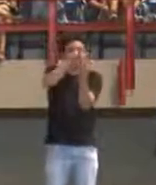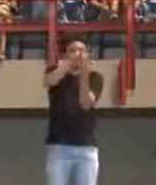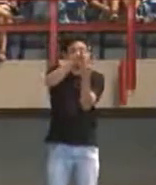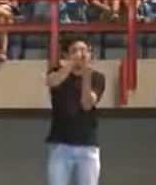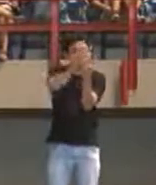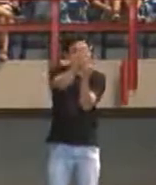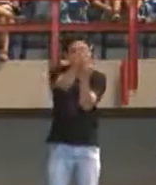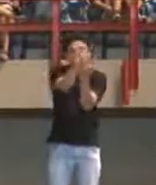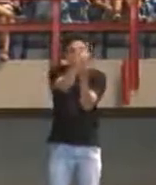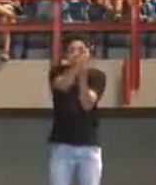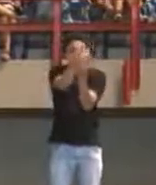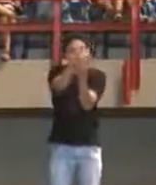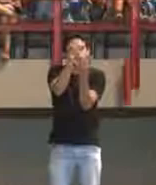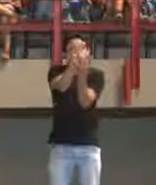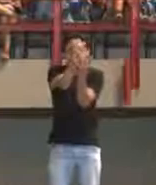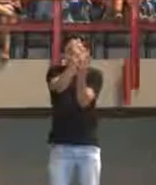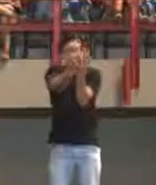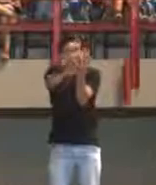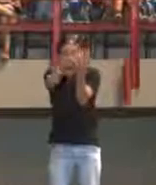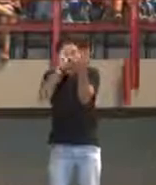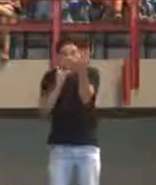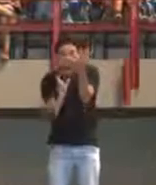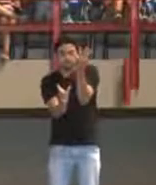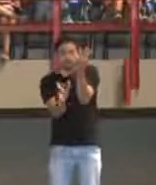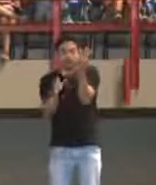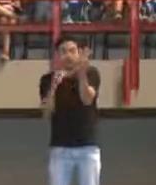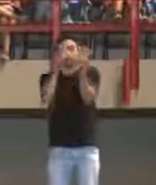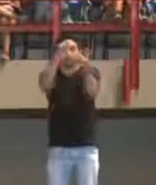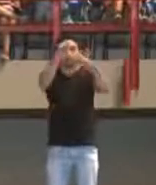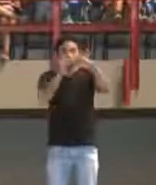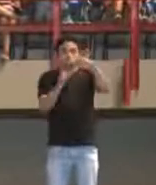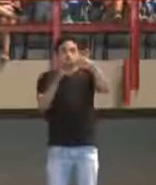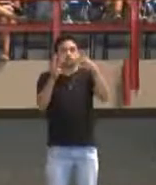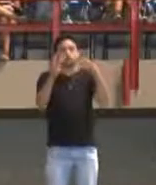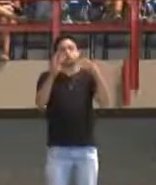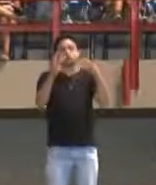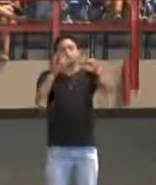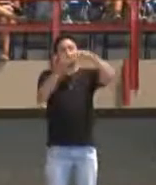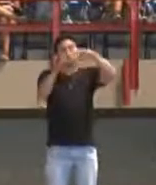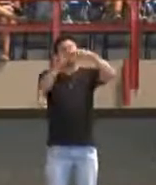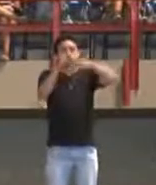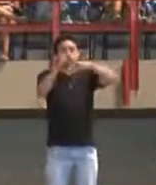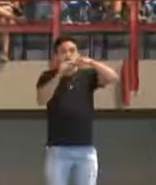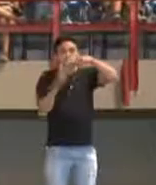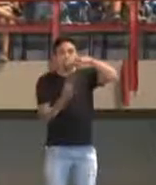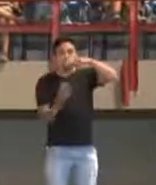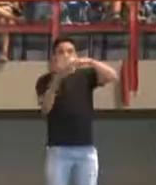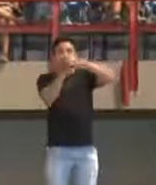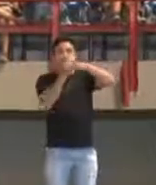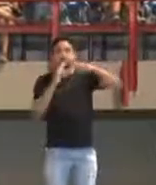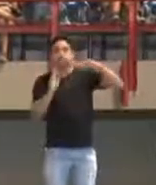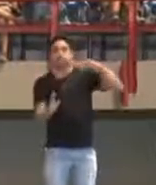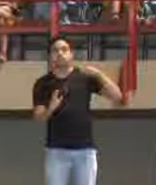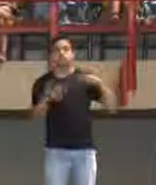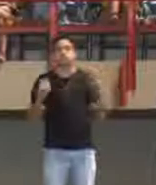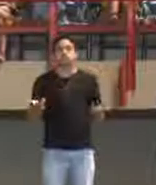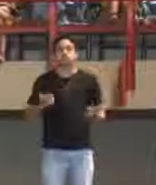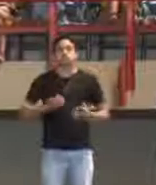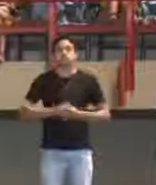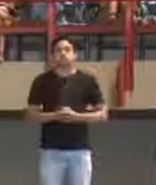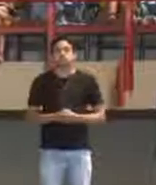2 termos centrais, quem é a mediana? É a média. 2 mais 2 dividido por 2. Quem é a mediana,